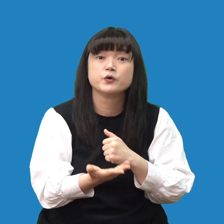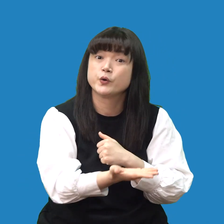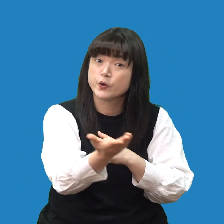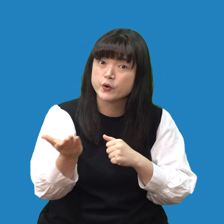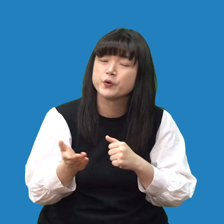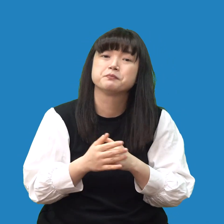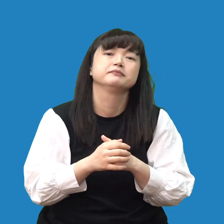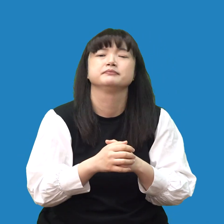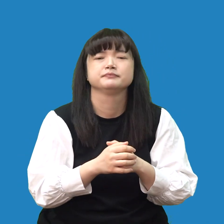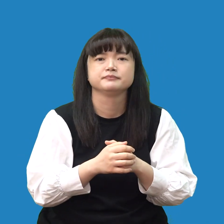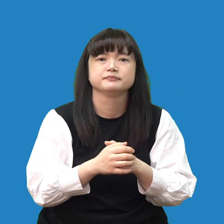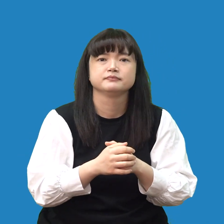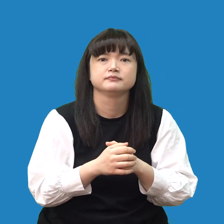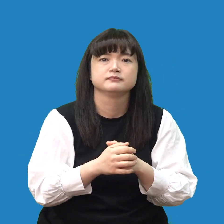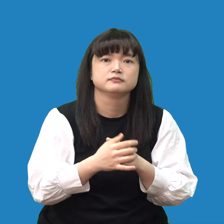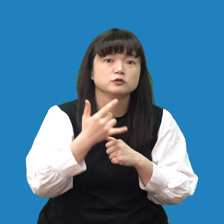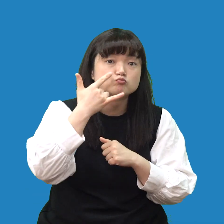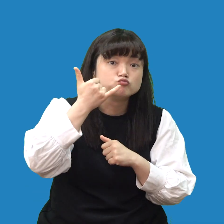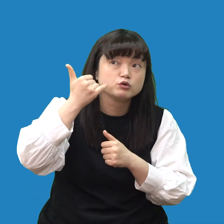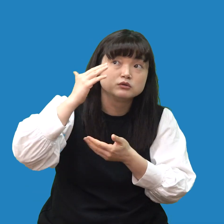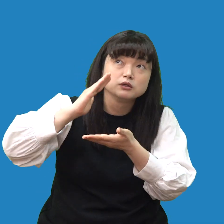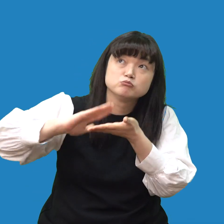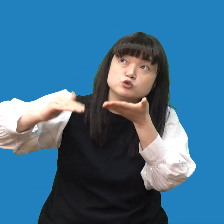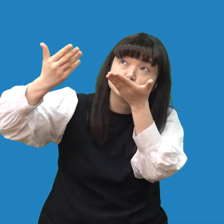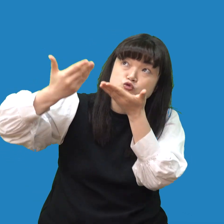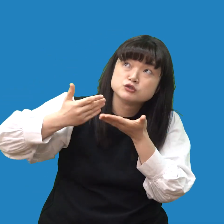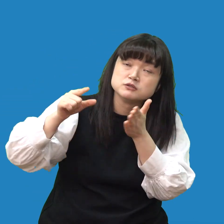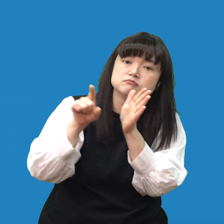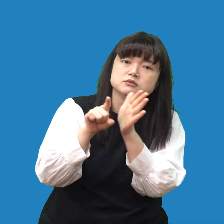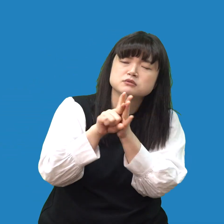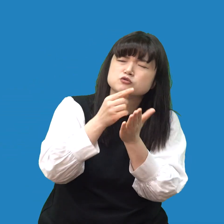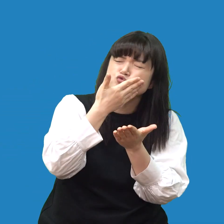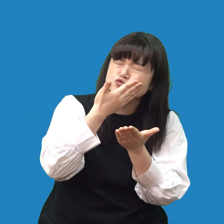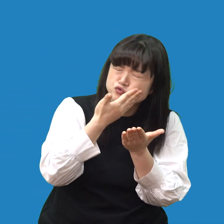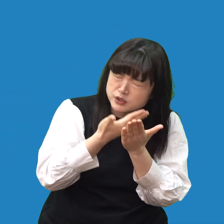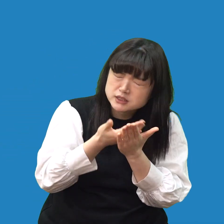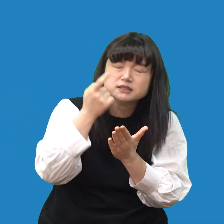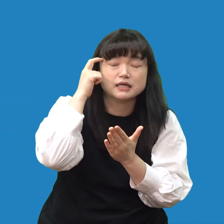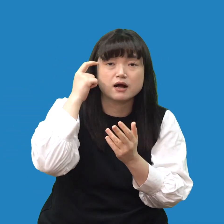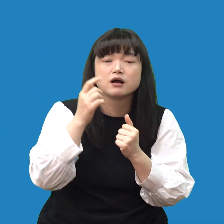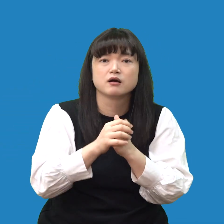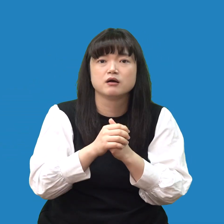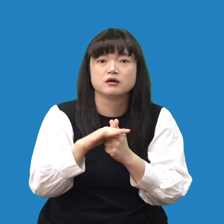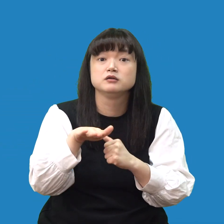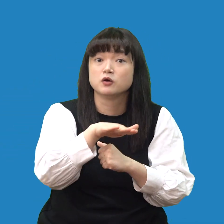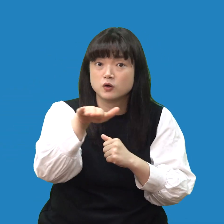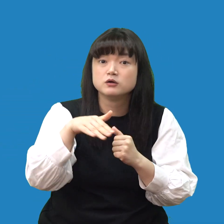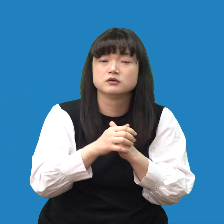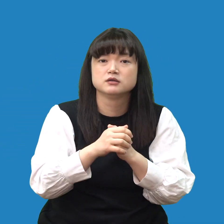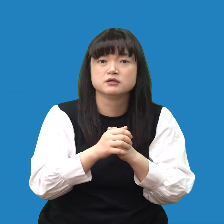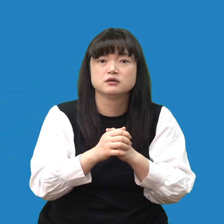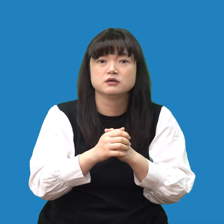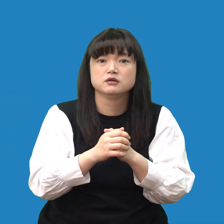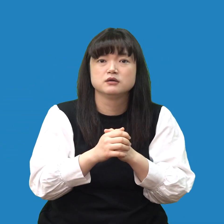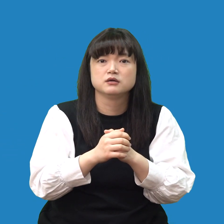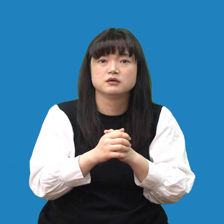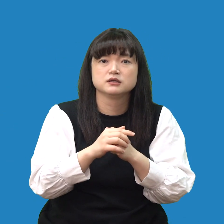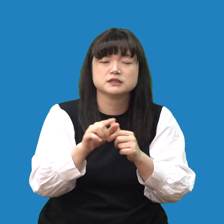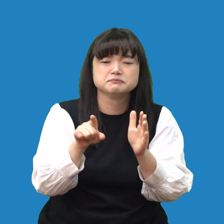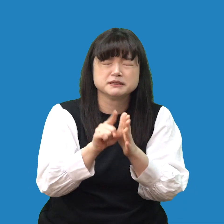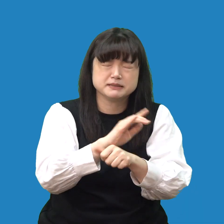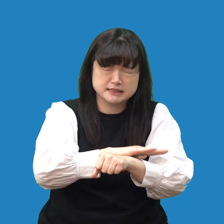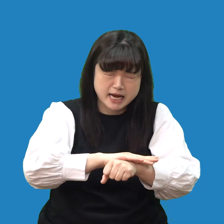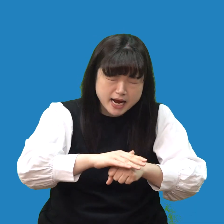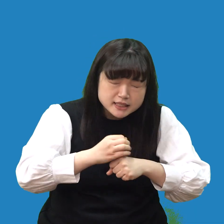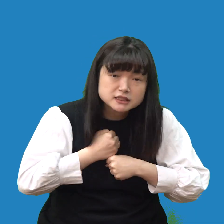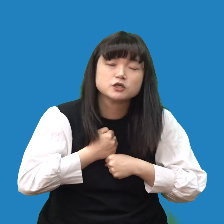여러분들께서는 특별히 부모님이 물려주신 신앙이 얼마나 귀한지를 알고 여러분 더 그 신앙을 잘